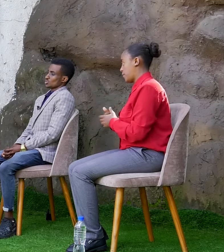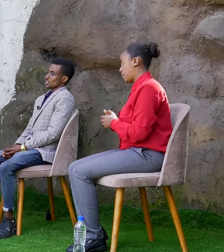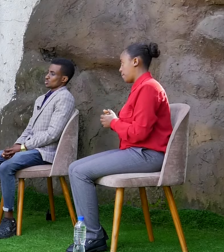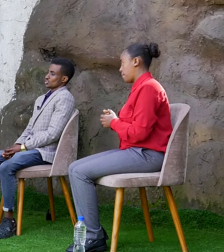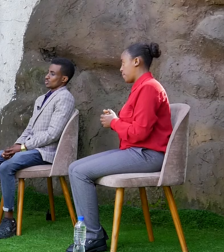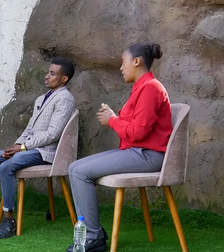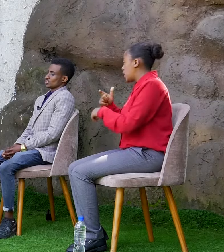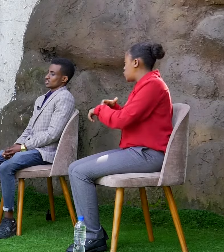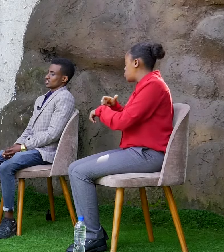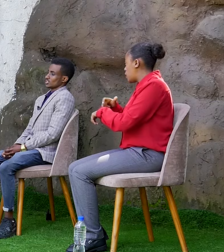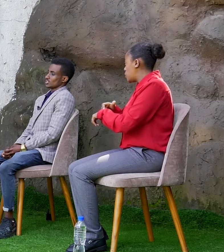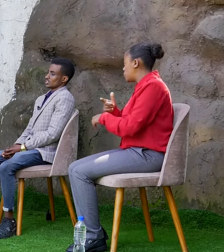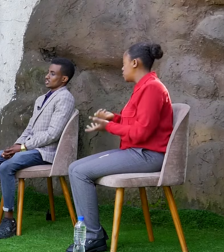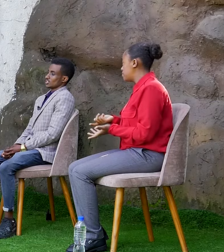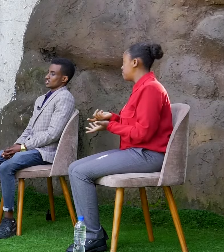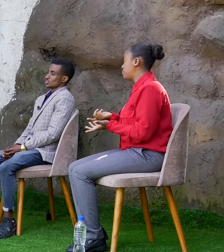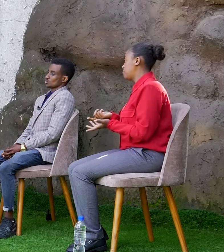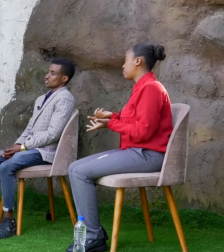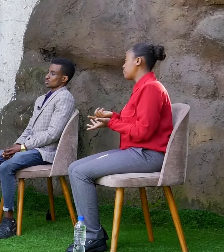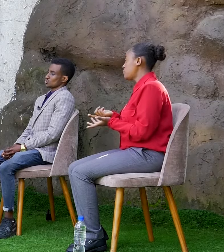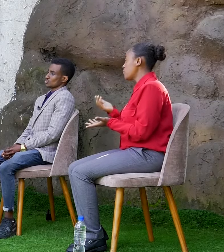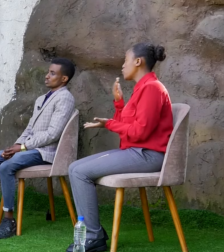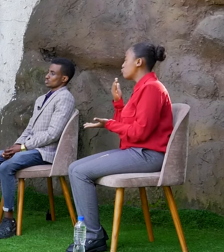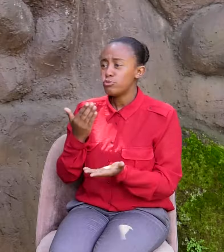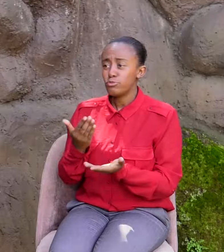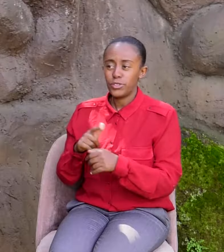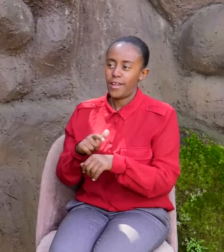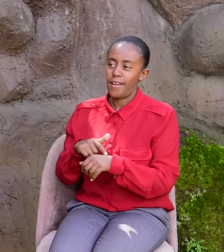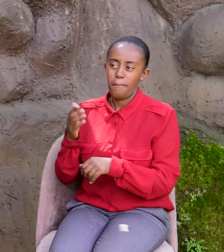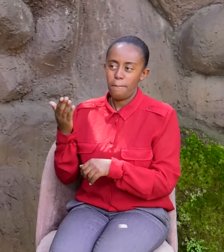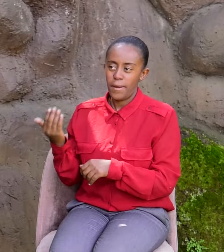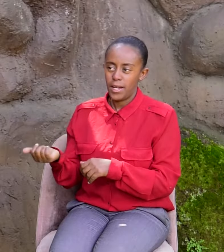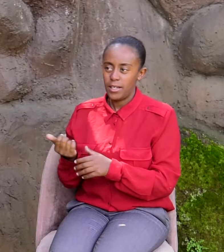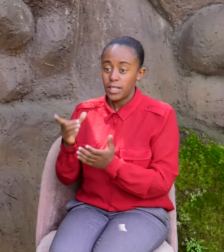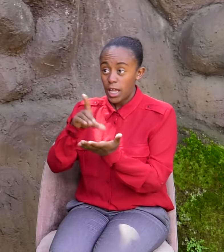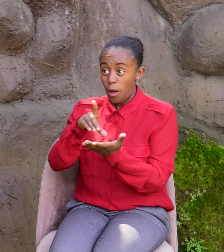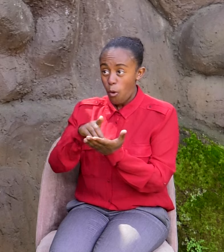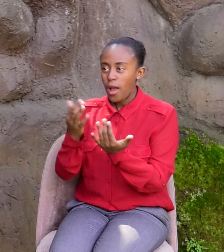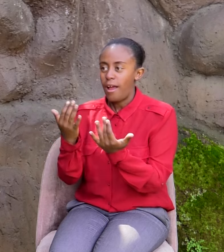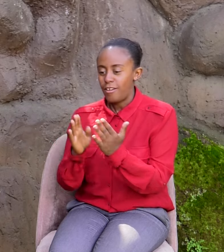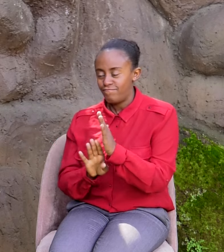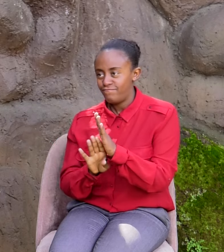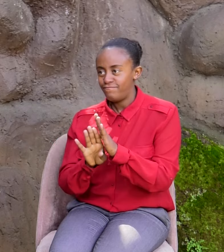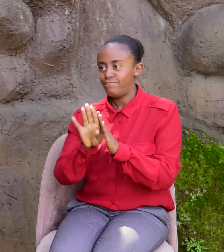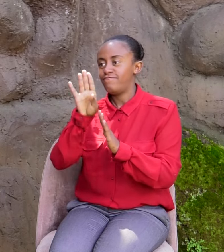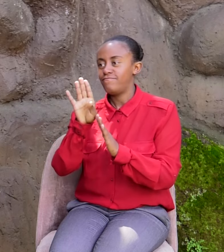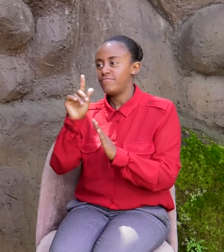እነሱ ጊዜያቶች ያው ጥሩ ጊዜያቶች ነበሩ። ያው ከተማዋ ታዳጊ ከተማ